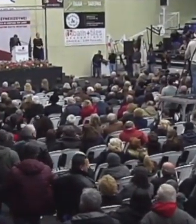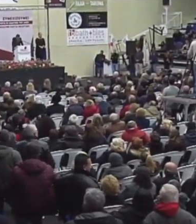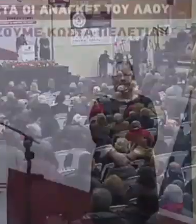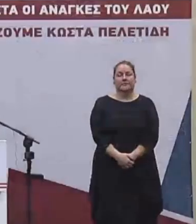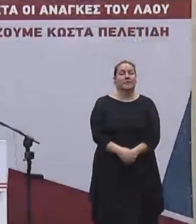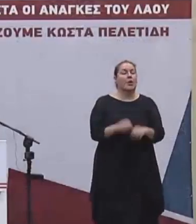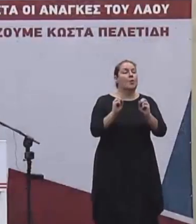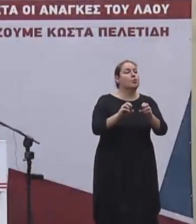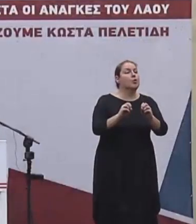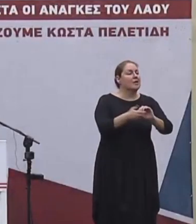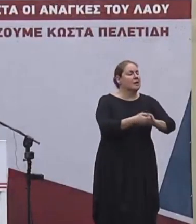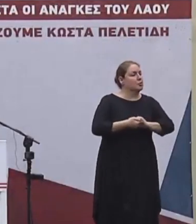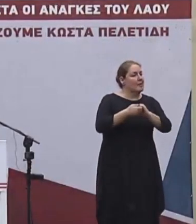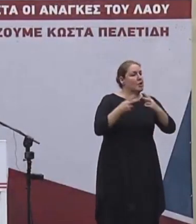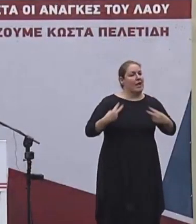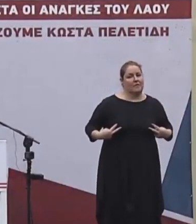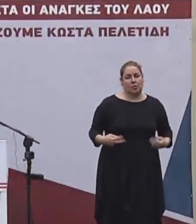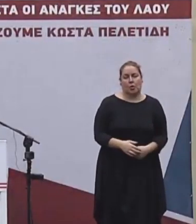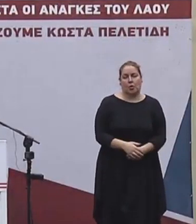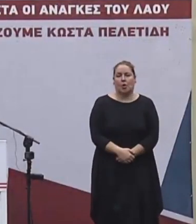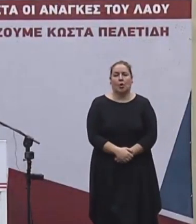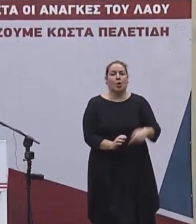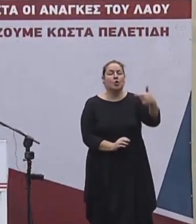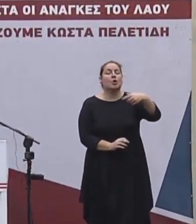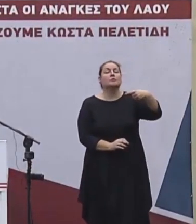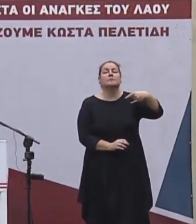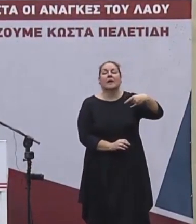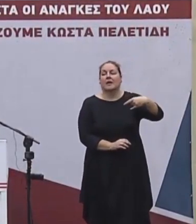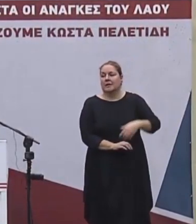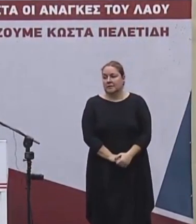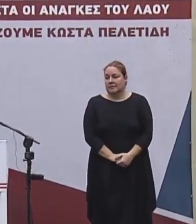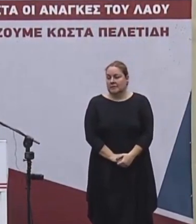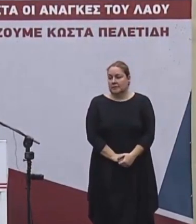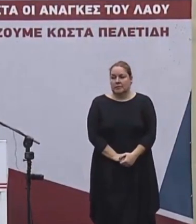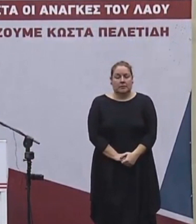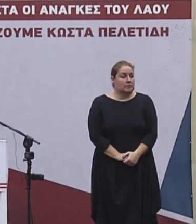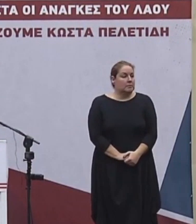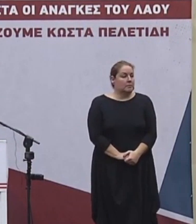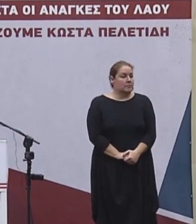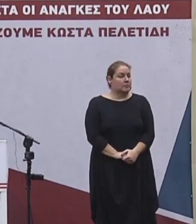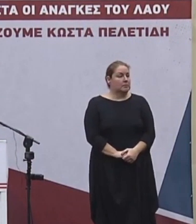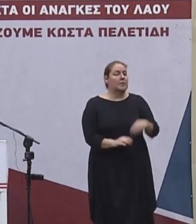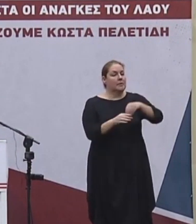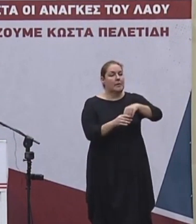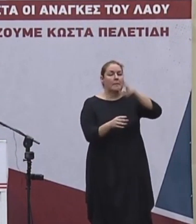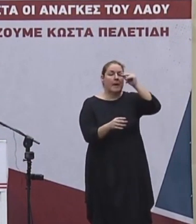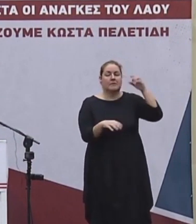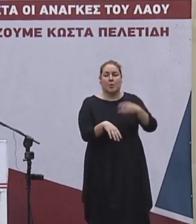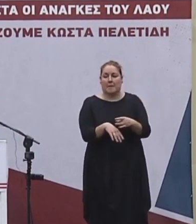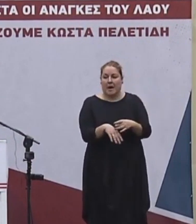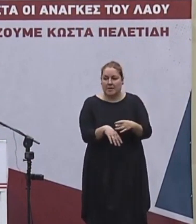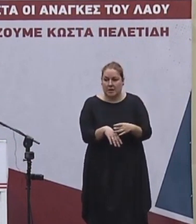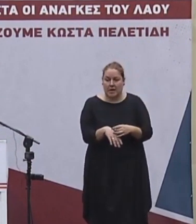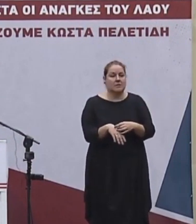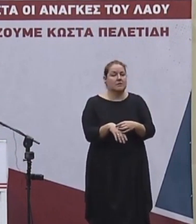του Συλλόγου Flight Club Πάτρας. Ο Γιώργος Ομαγιάκης, τελειόφοιτος του Τμήματος Φιλοσοφίας του Πανεπιστημίου Πατρών, δάσκαλος